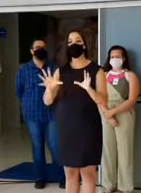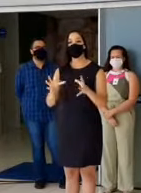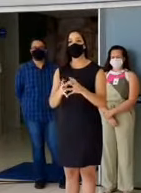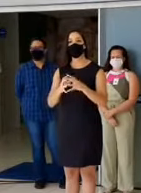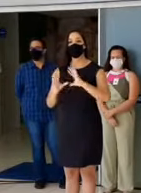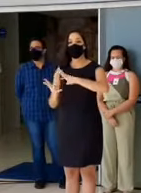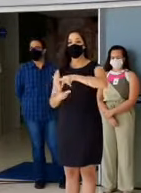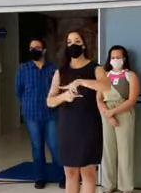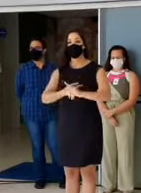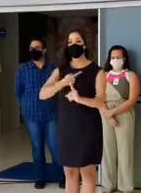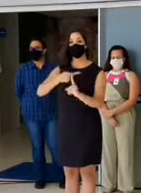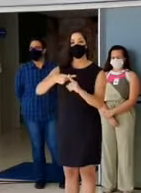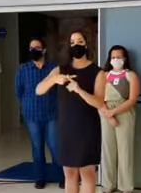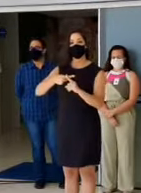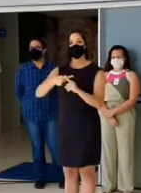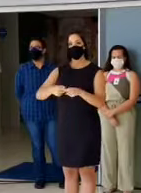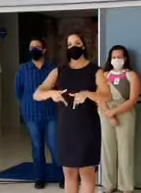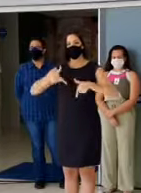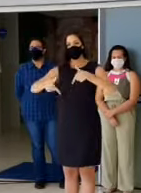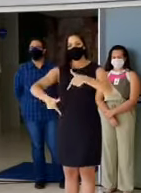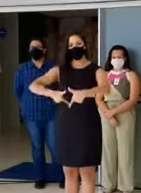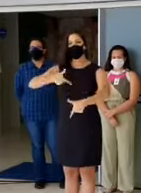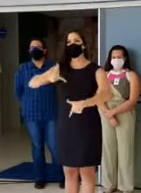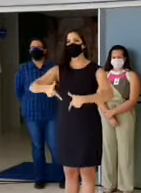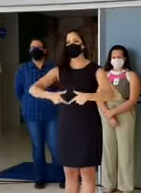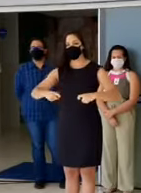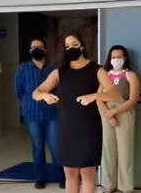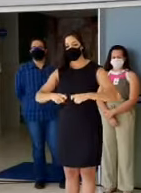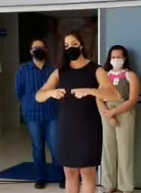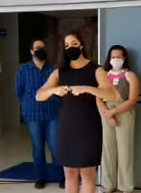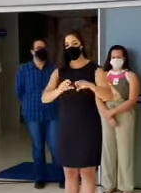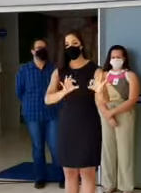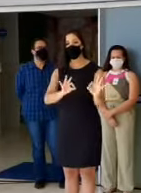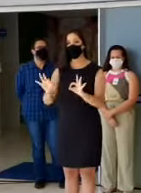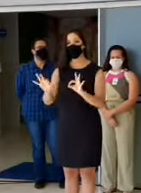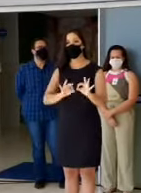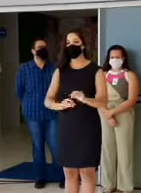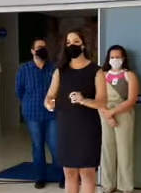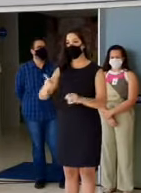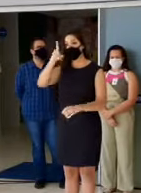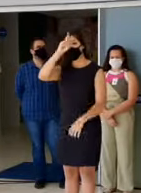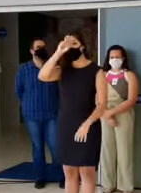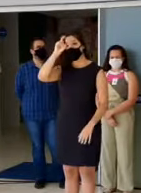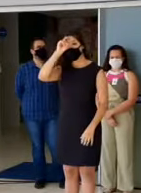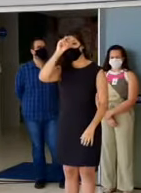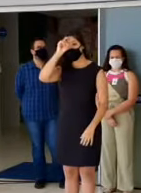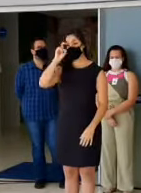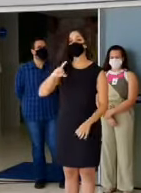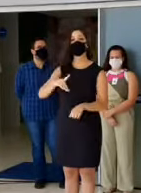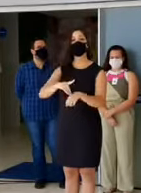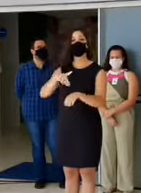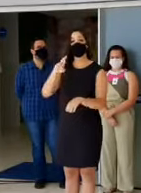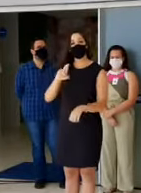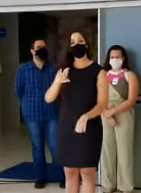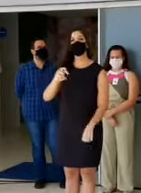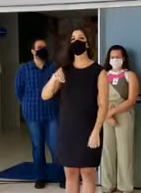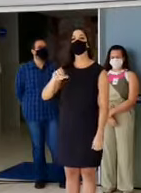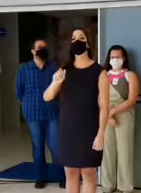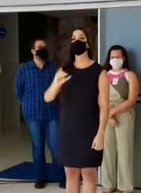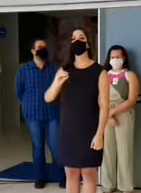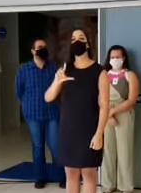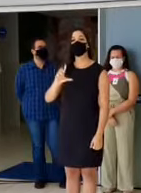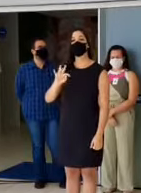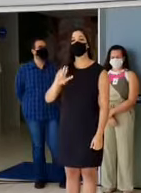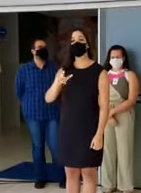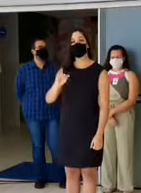Sal da Terra, que participou ativamente da estruturação da unidade. Em nome do Dr. Marco Túlio Ferreira, Daniela